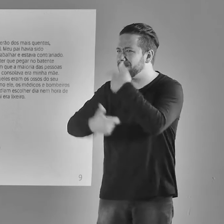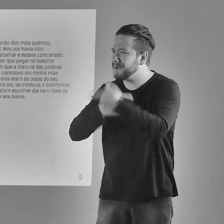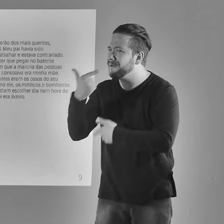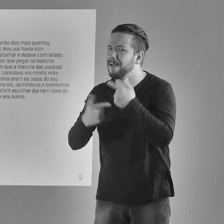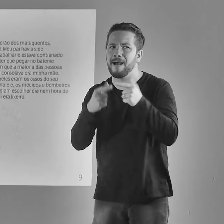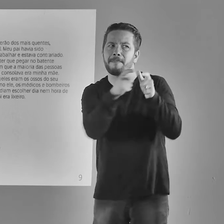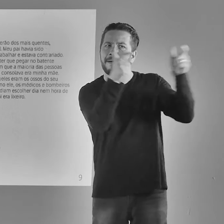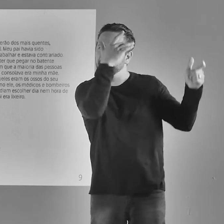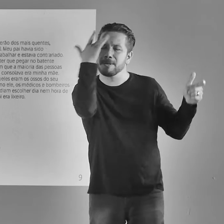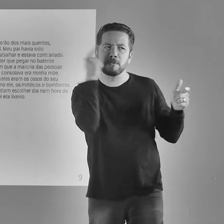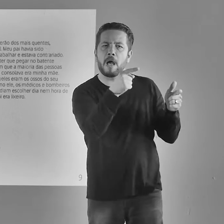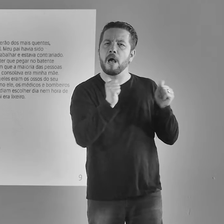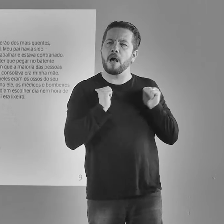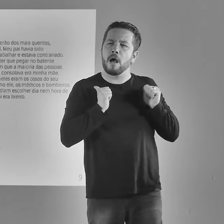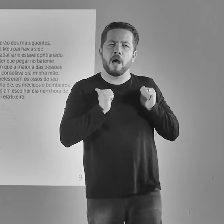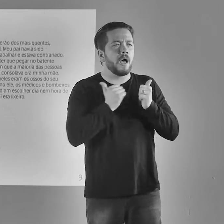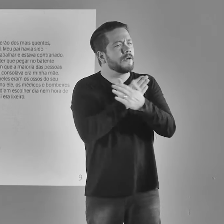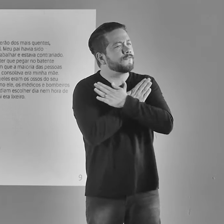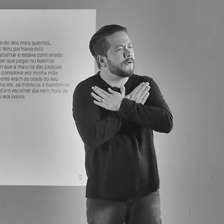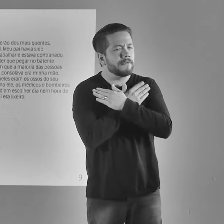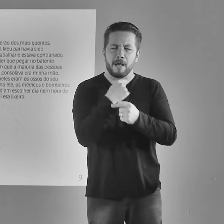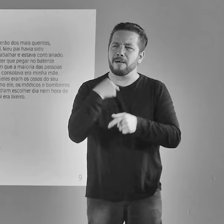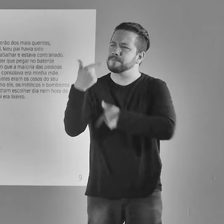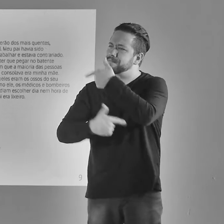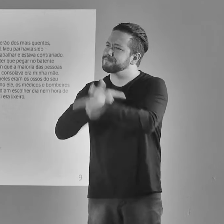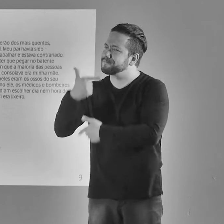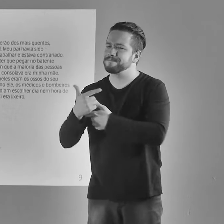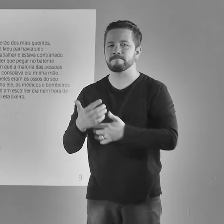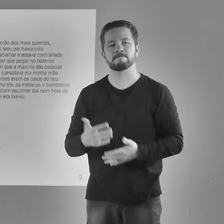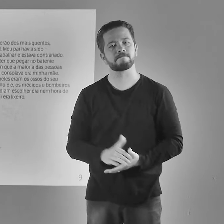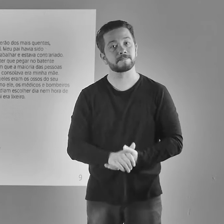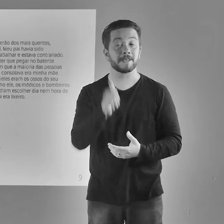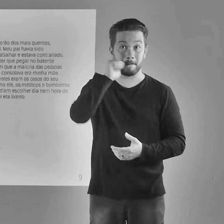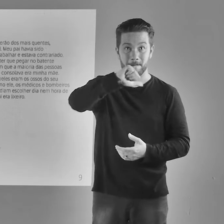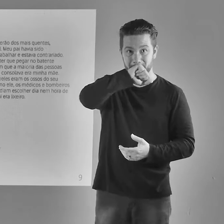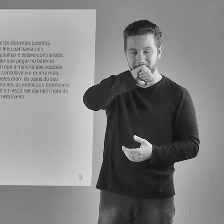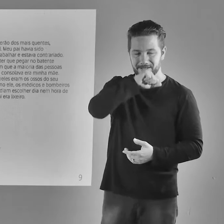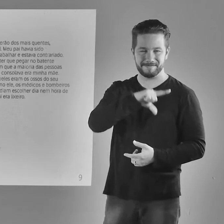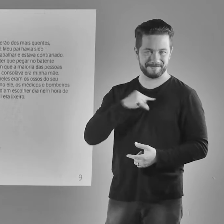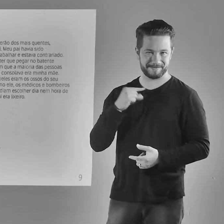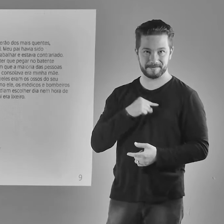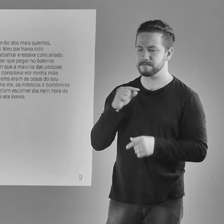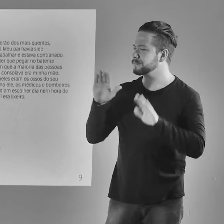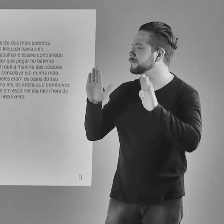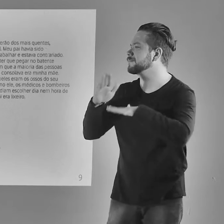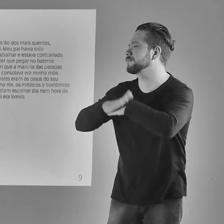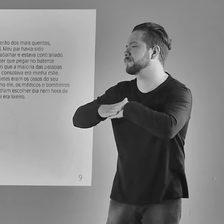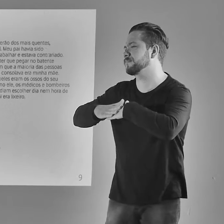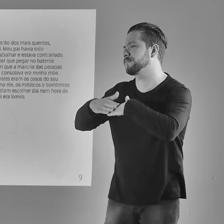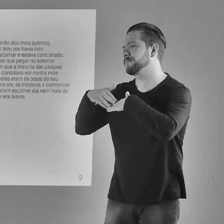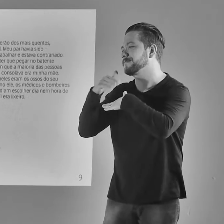em que a maioria das pessoas folgavam. Quem o consolava era minha mãe. Ela dizia que